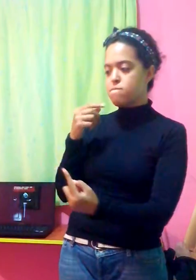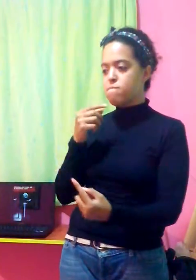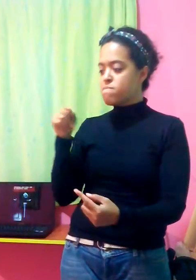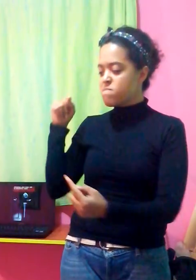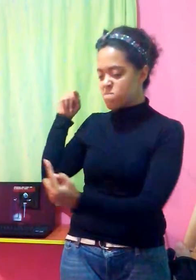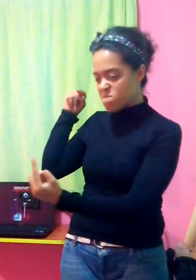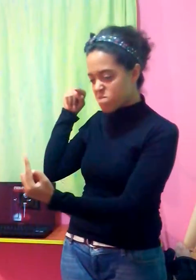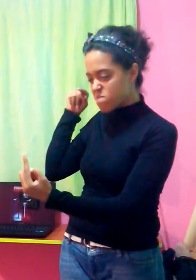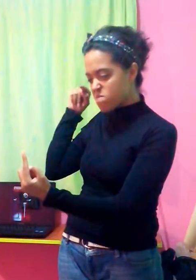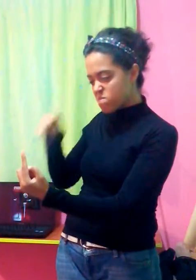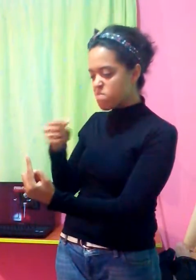como serpientes.